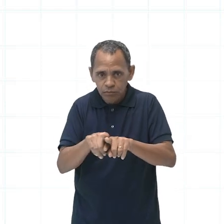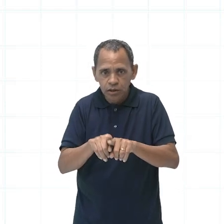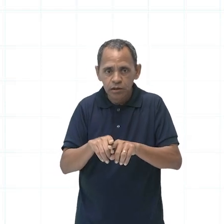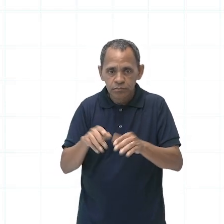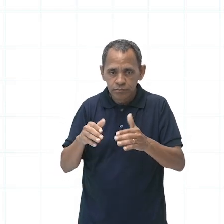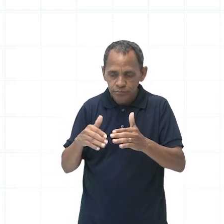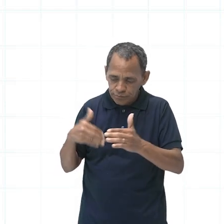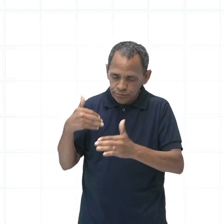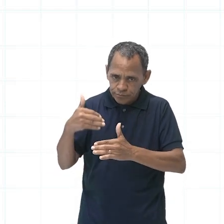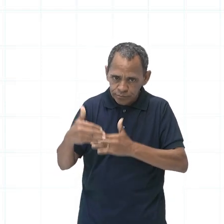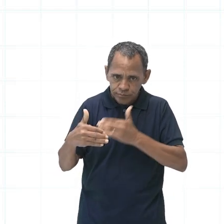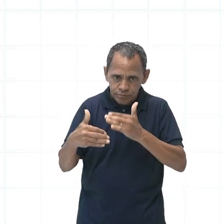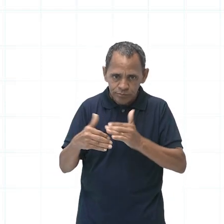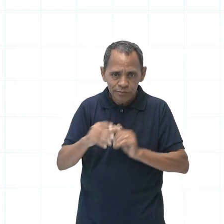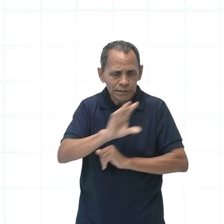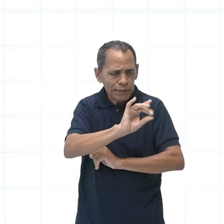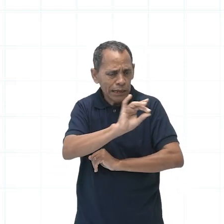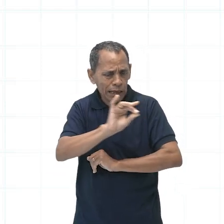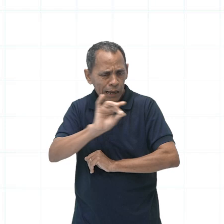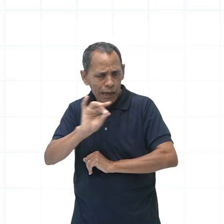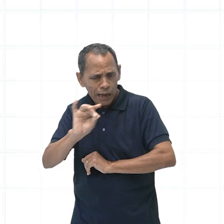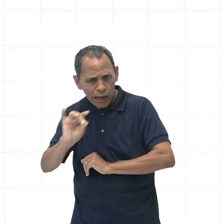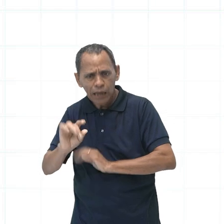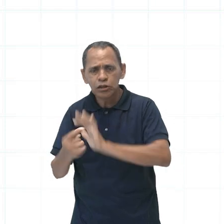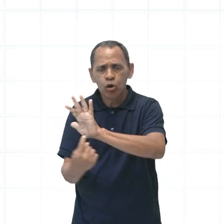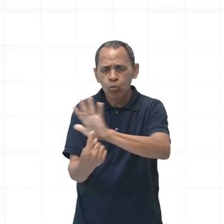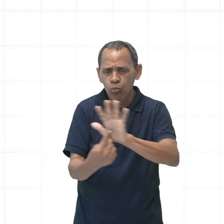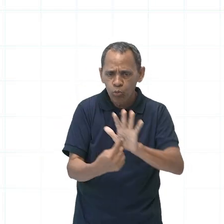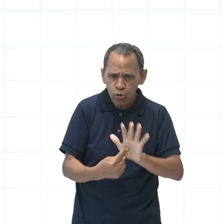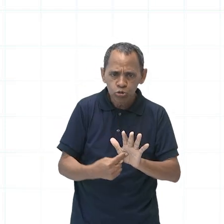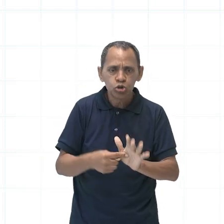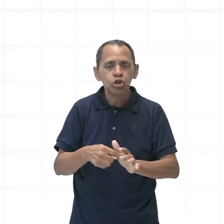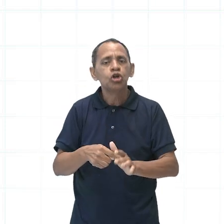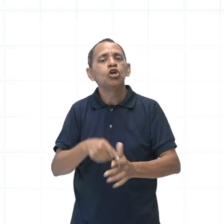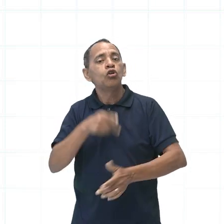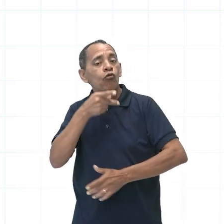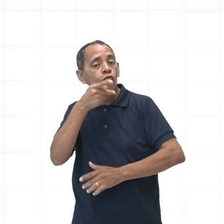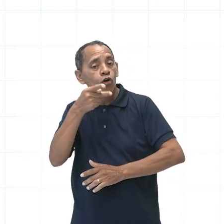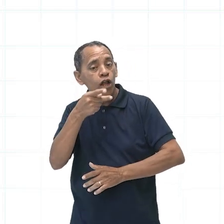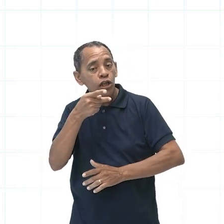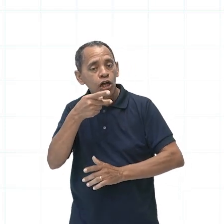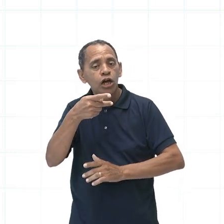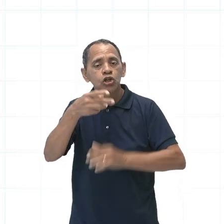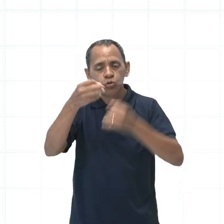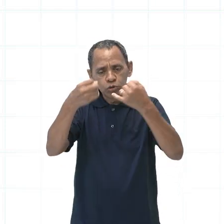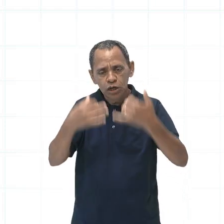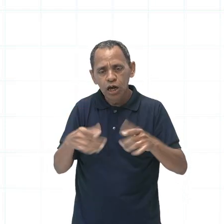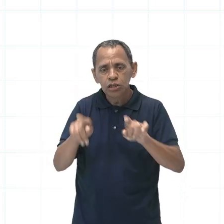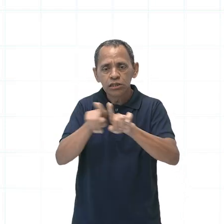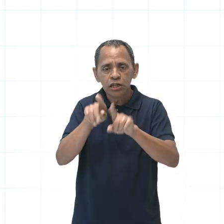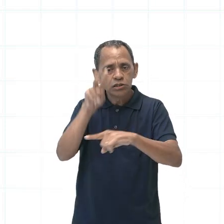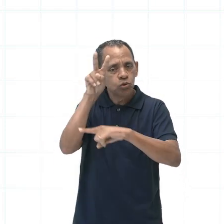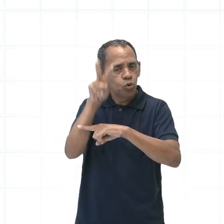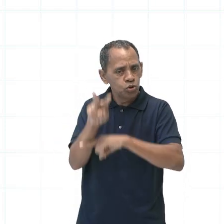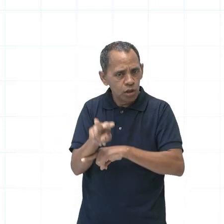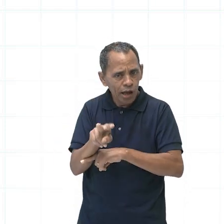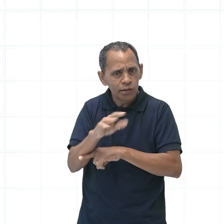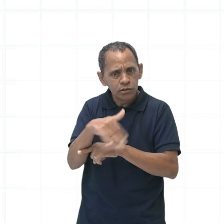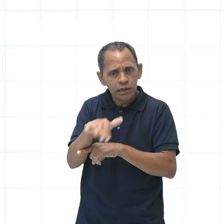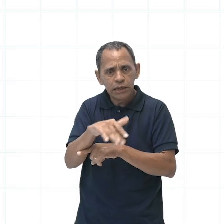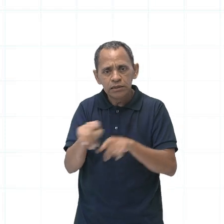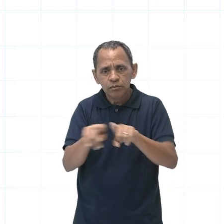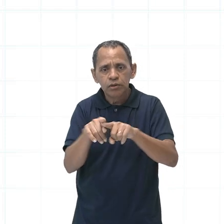que cada linha vai delimitando e dizendo o que deve ser preservado de acordo